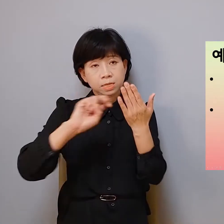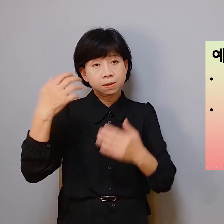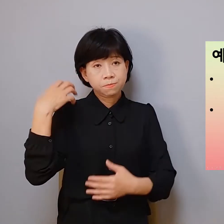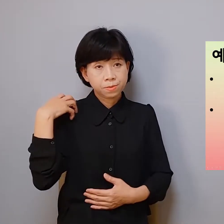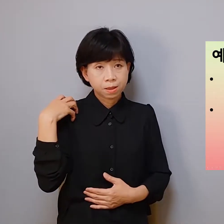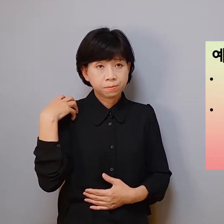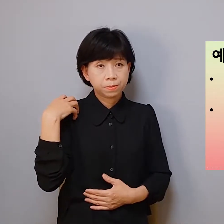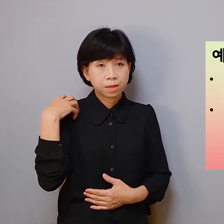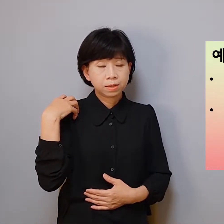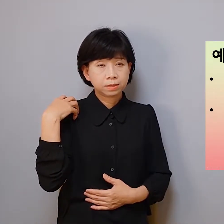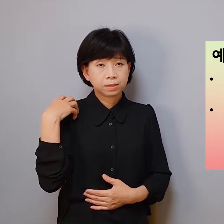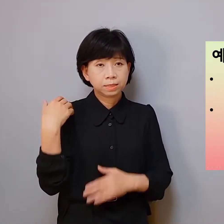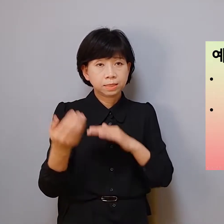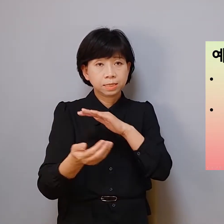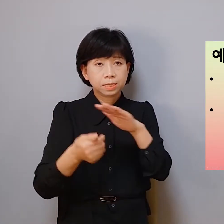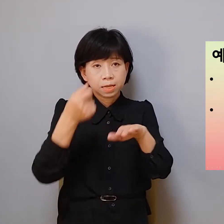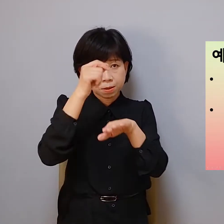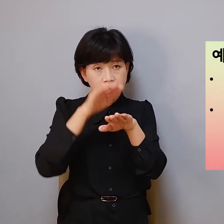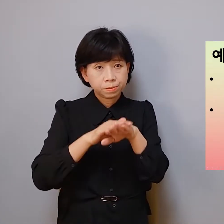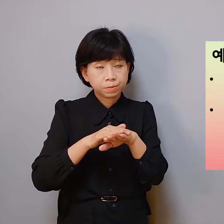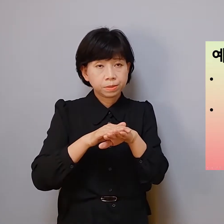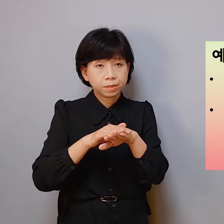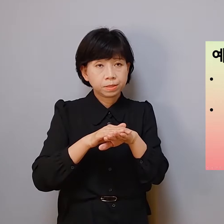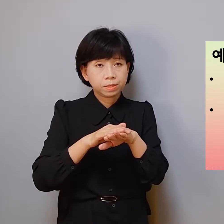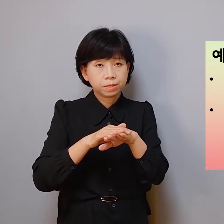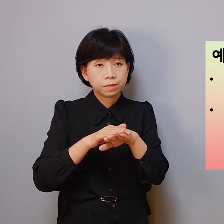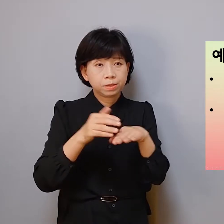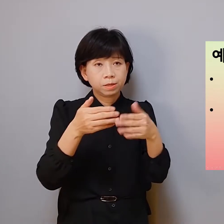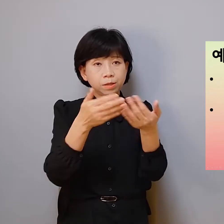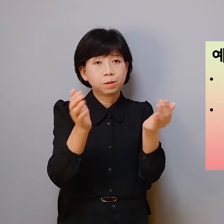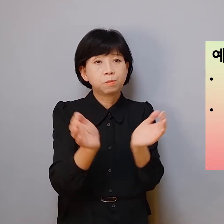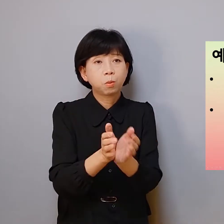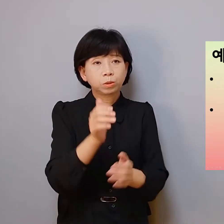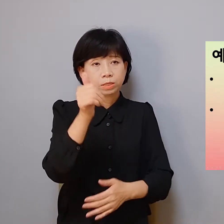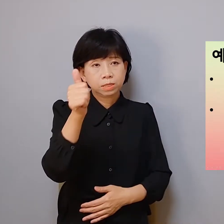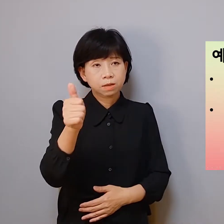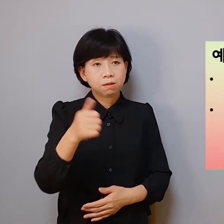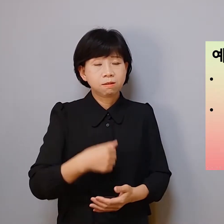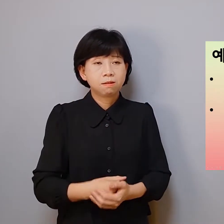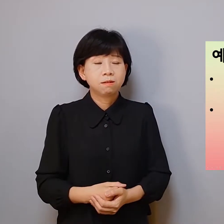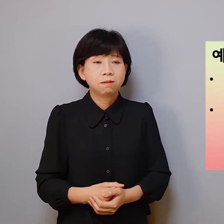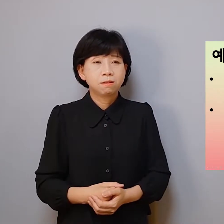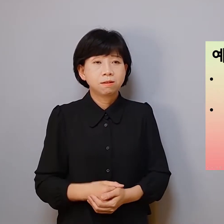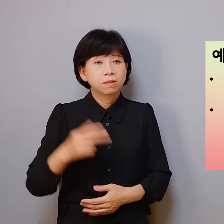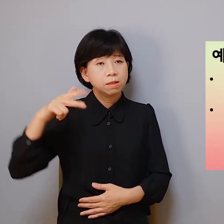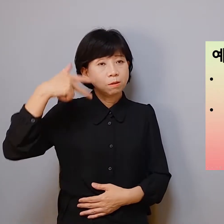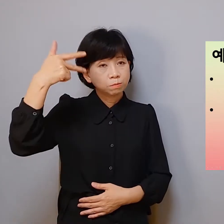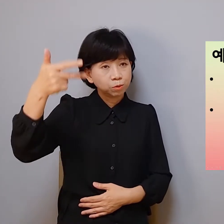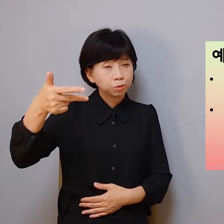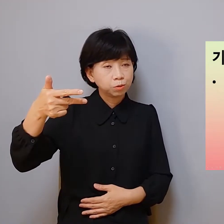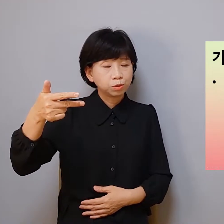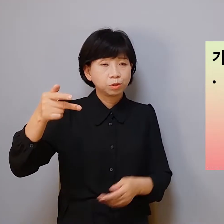이번 주간 과연은 예비 목자입니다. 다음 주는 종려 주일입니다.